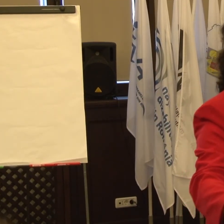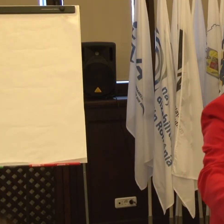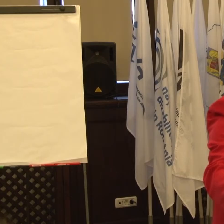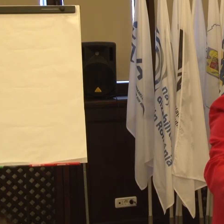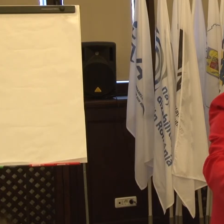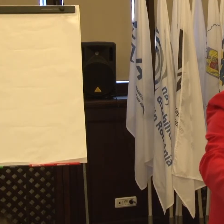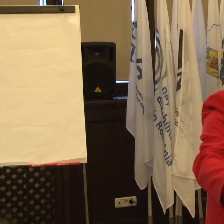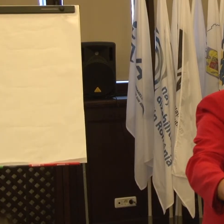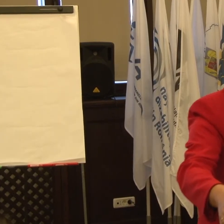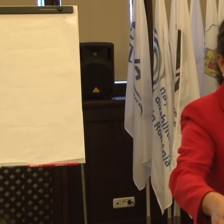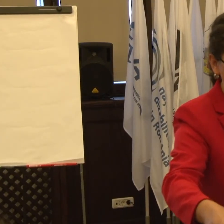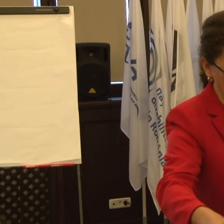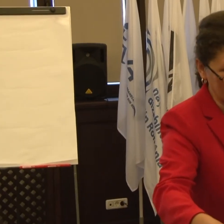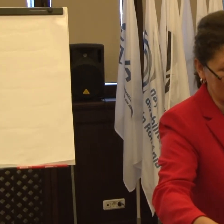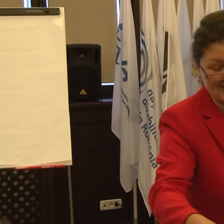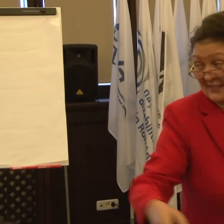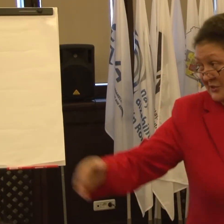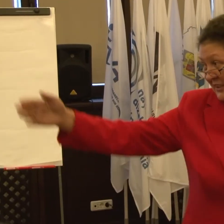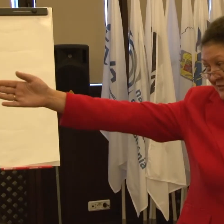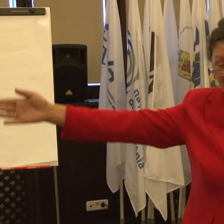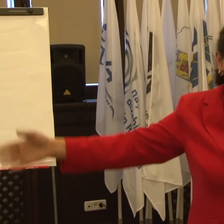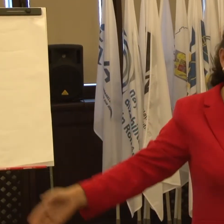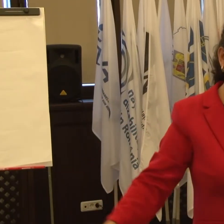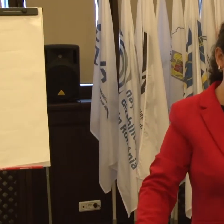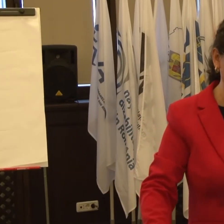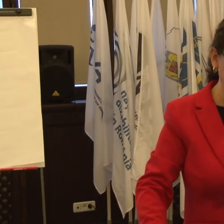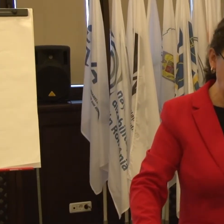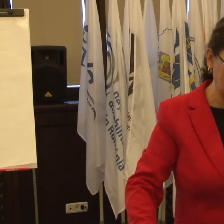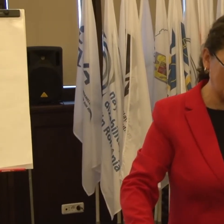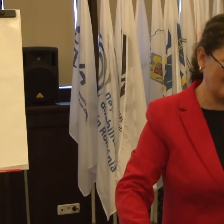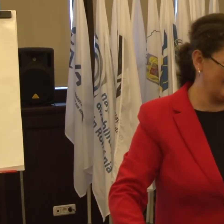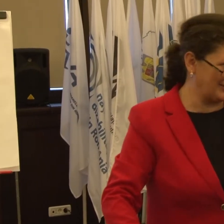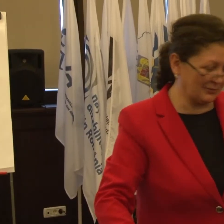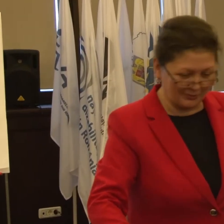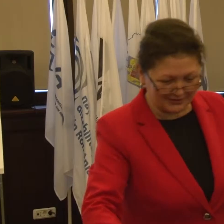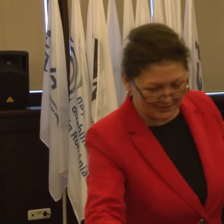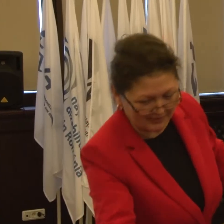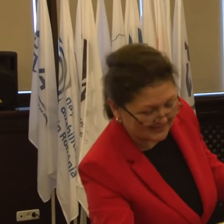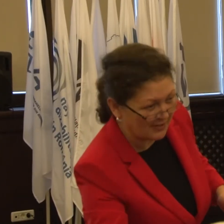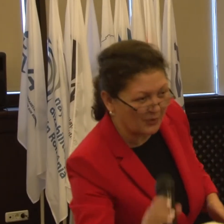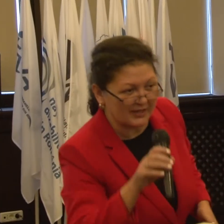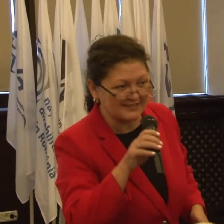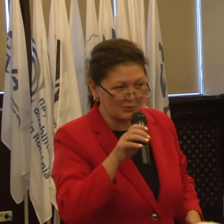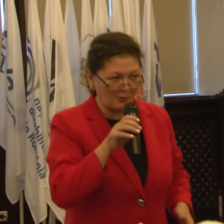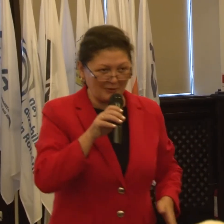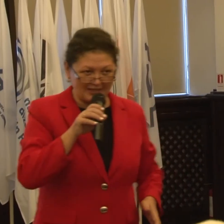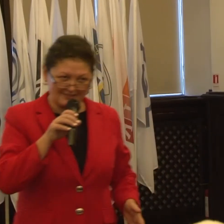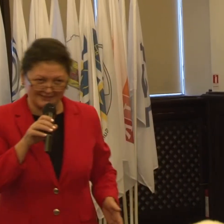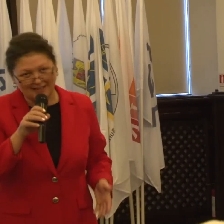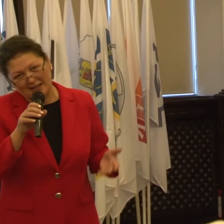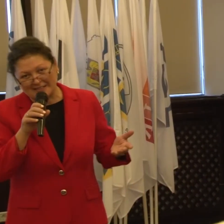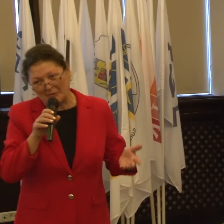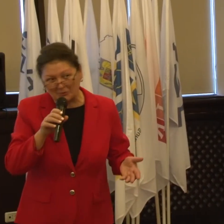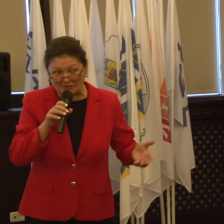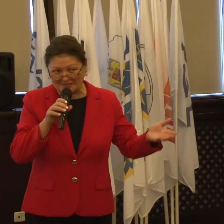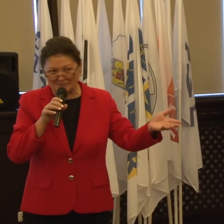Promit că altă dată nu o să mai iau copilul cu mine la nicio conferință. Cei din față văd câte întrebări îmi pun. Deci, ori trebuie să stau eu acasă, ori copilul acasă,